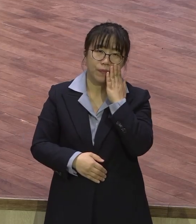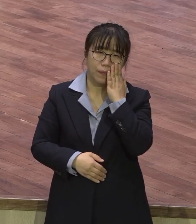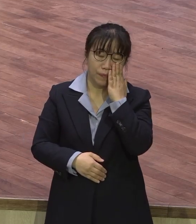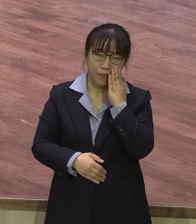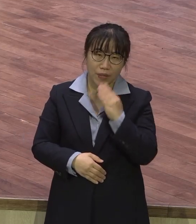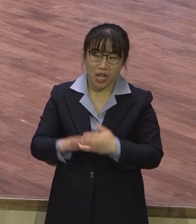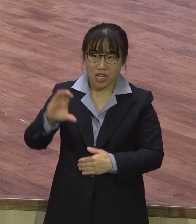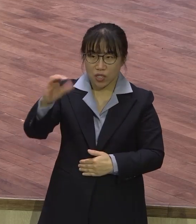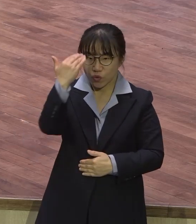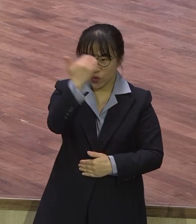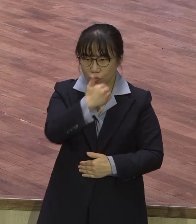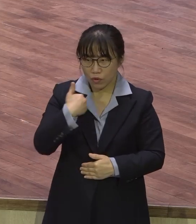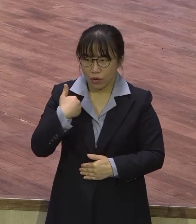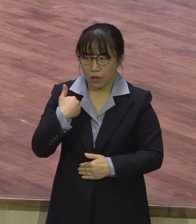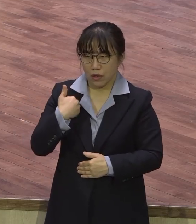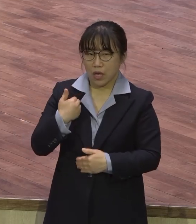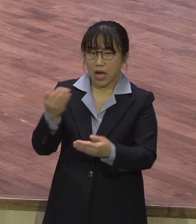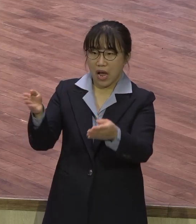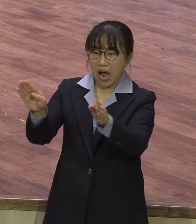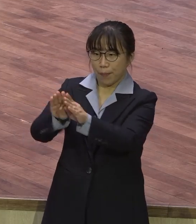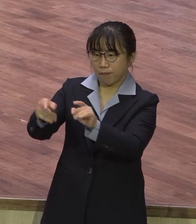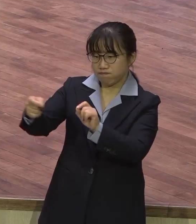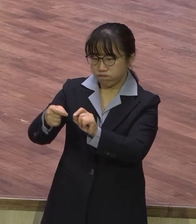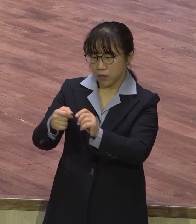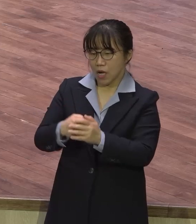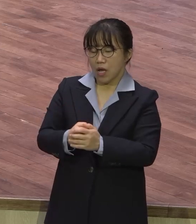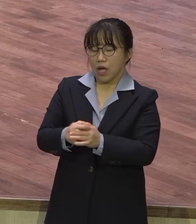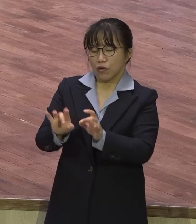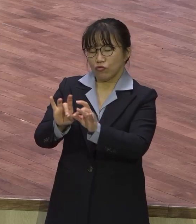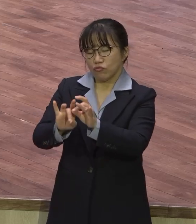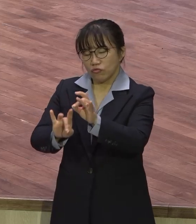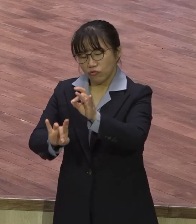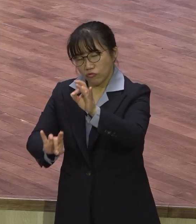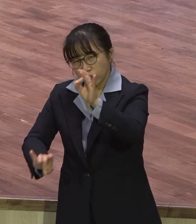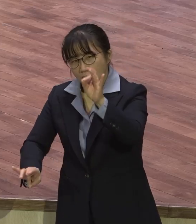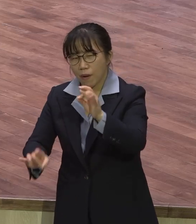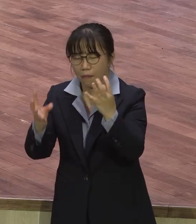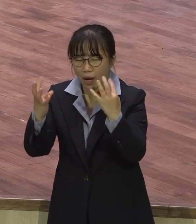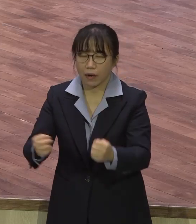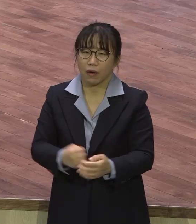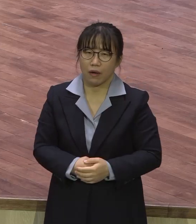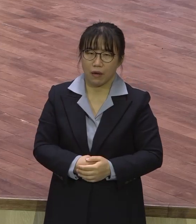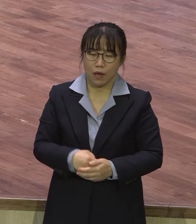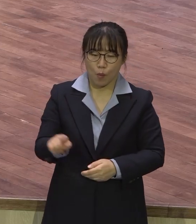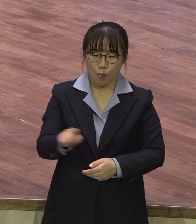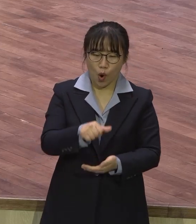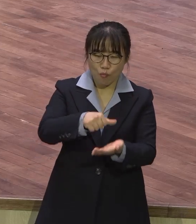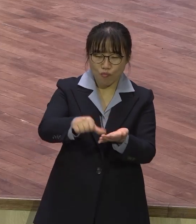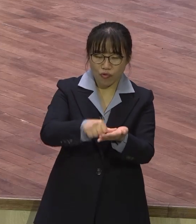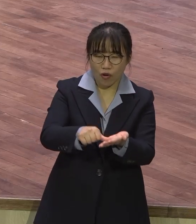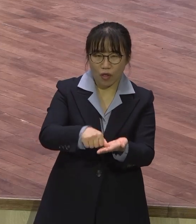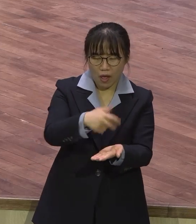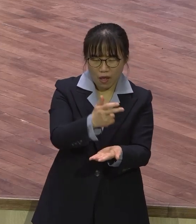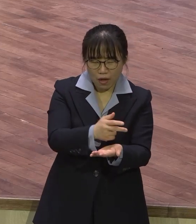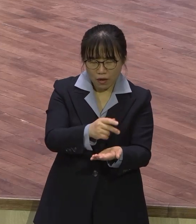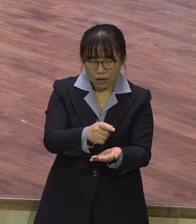부터 보니까 우상부터 문방구처럼 우상을 꽉 그 안에 있더라고 사는 거야